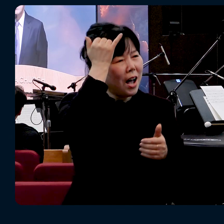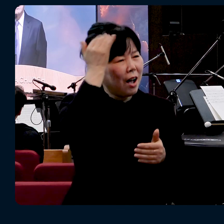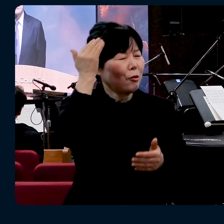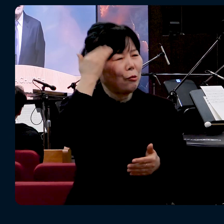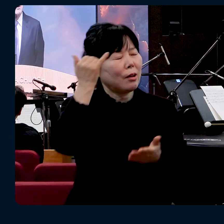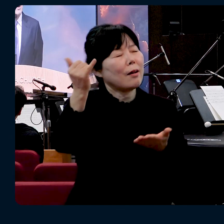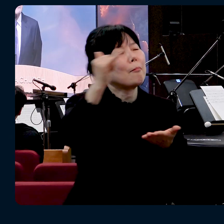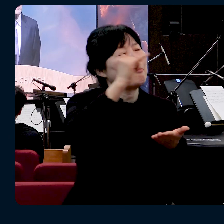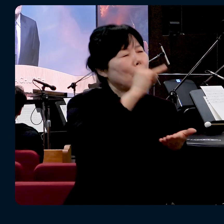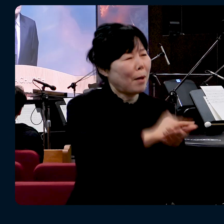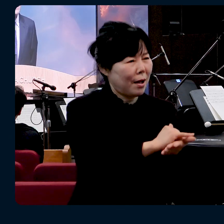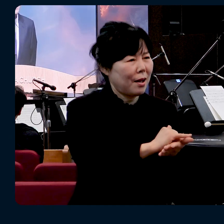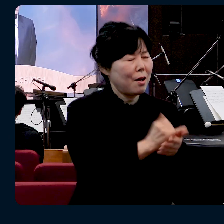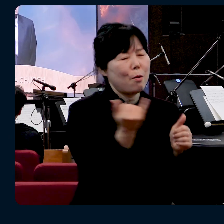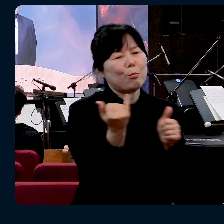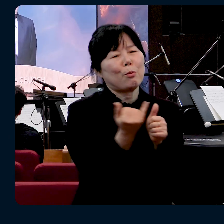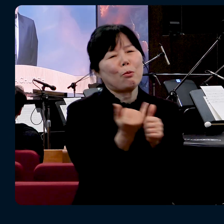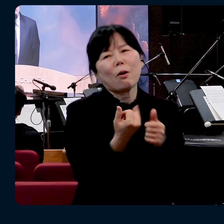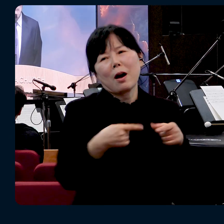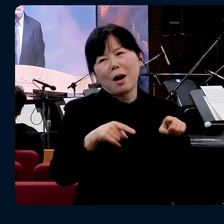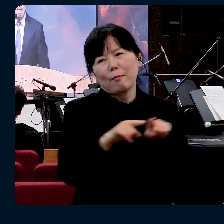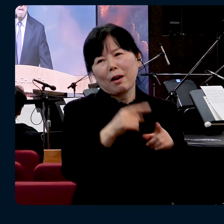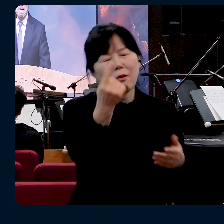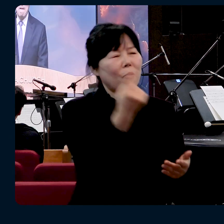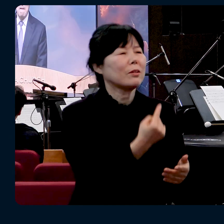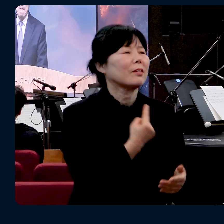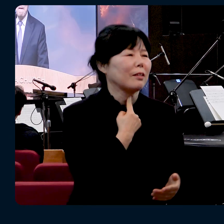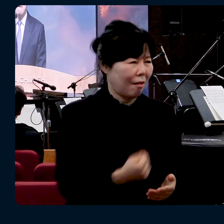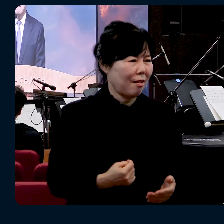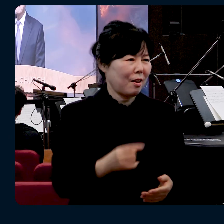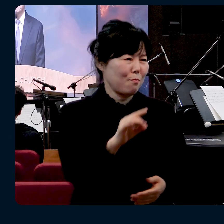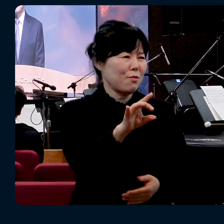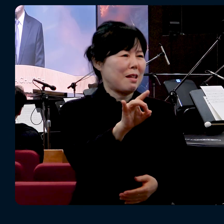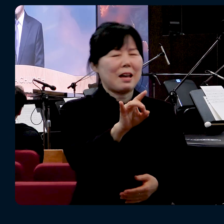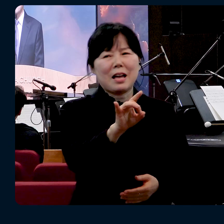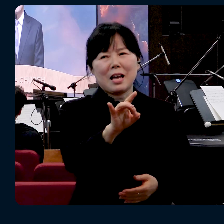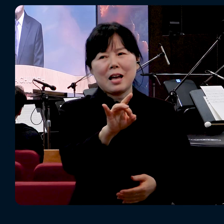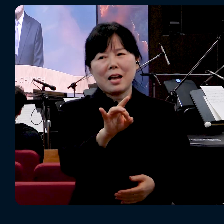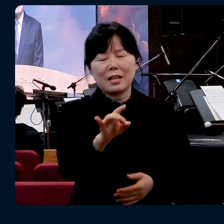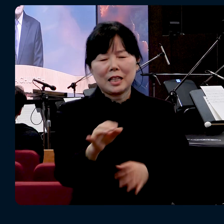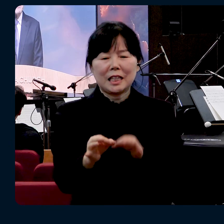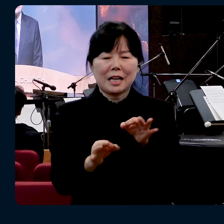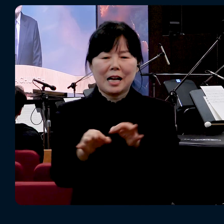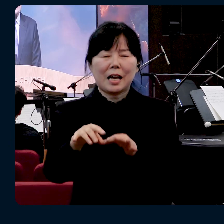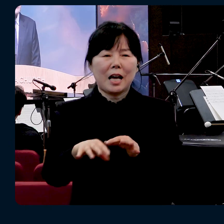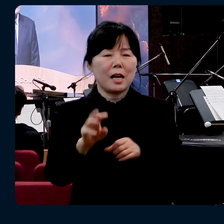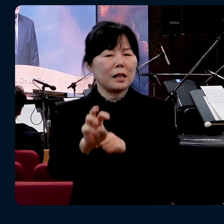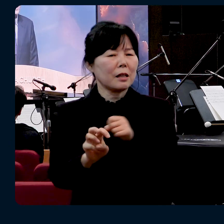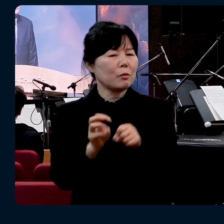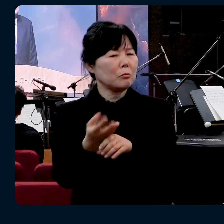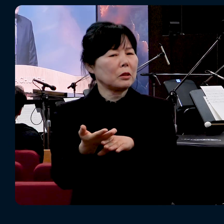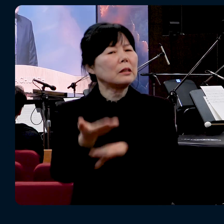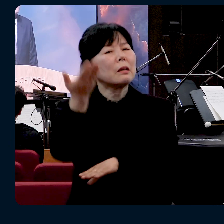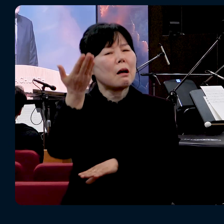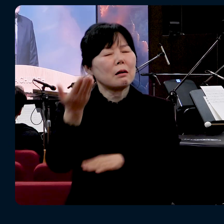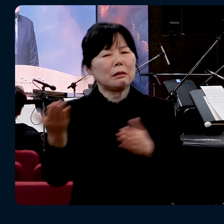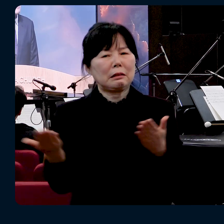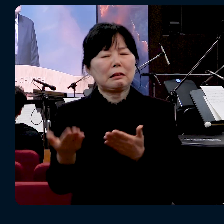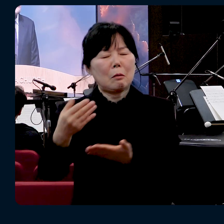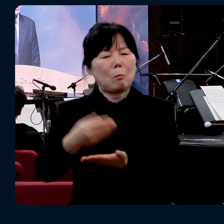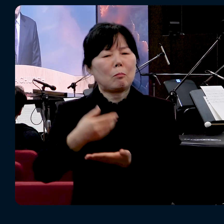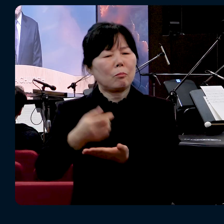그래서 처음으로 아내하고 함께 갔다 왔다는 거예요. 그런데 그 가게를 30년